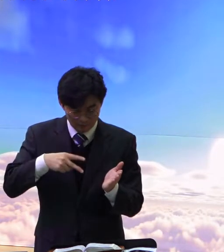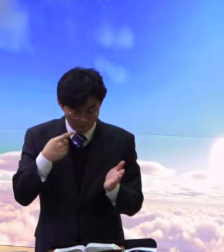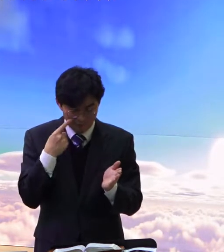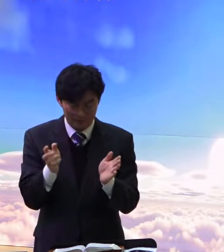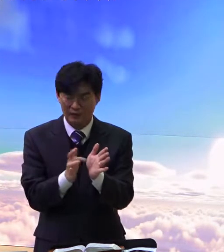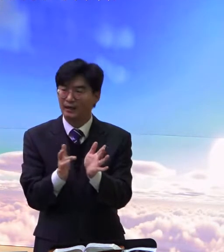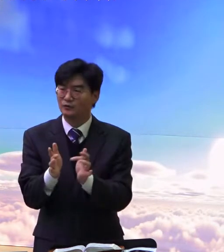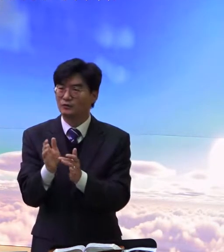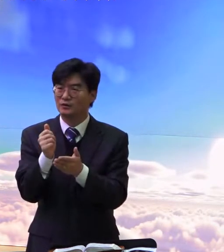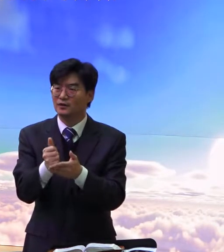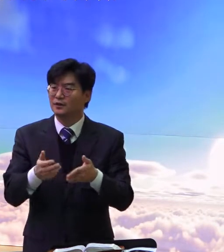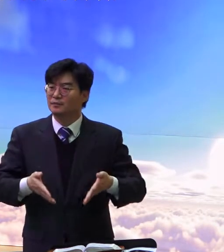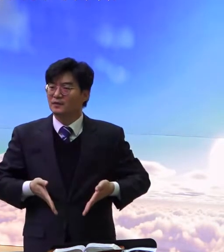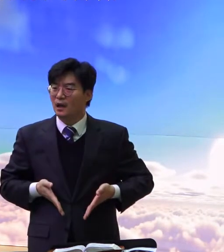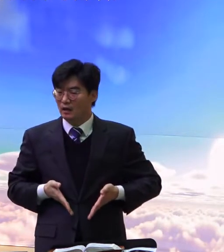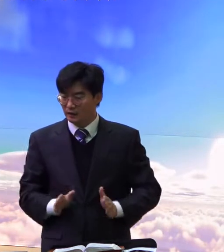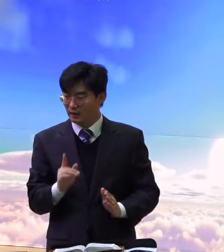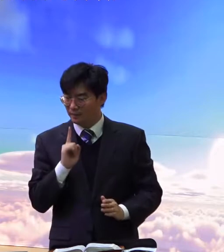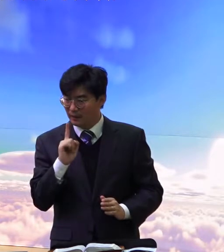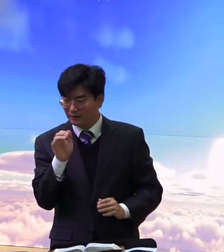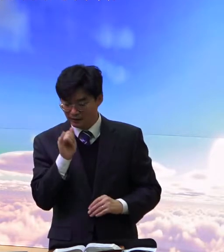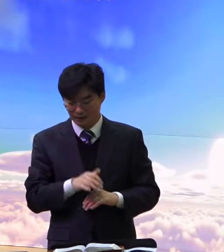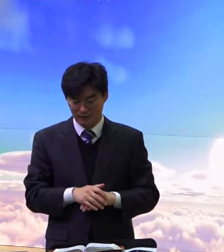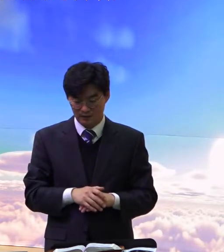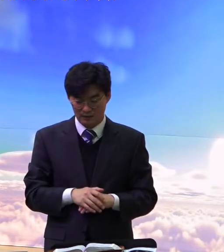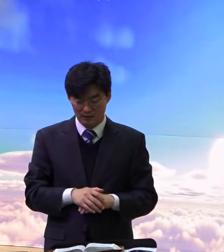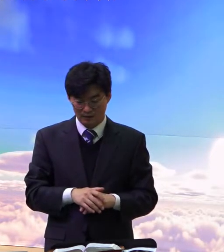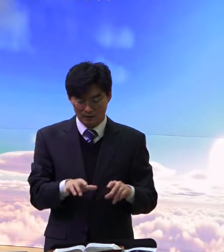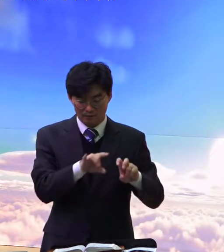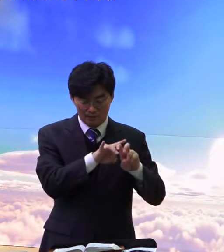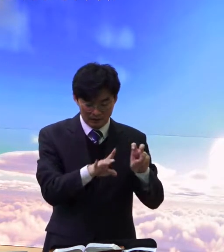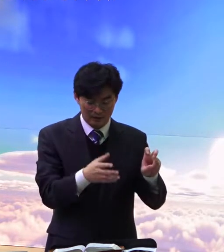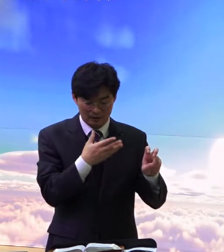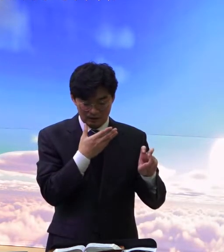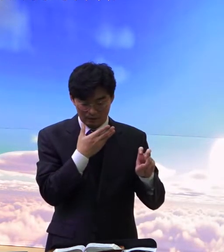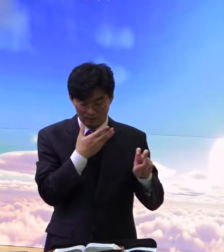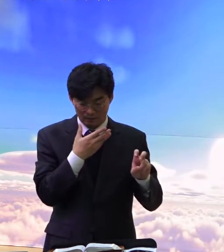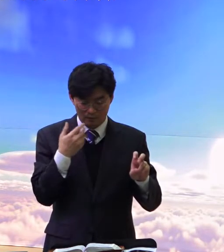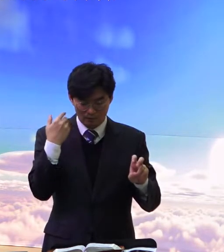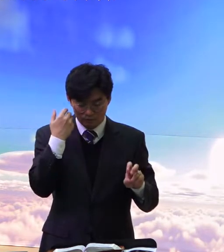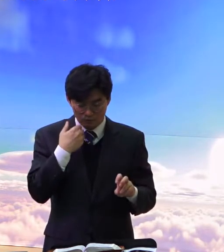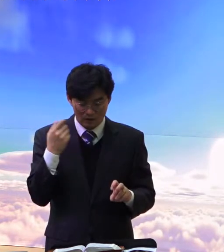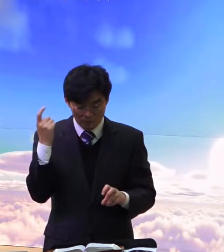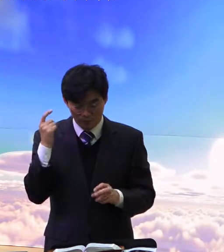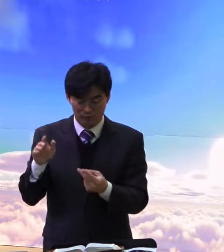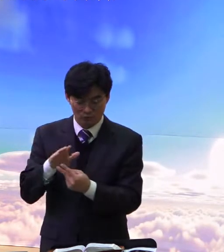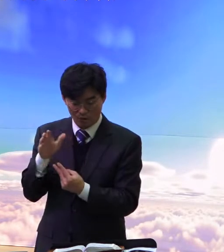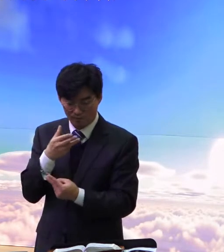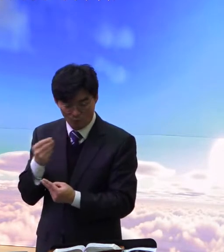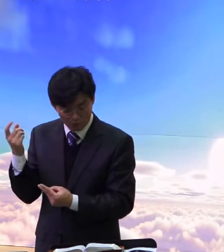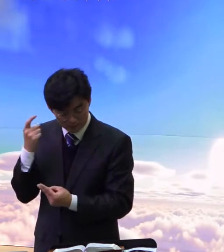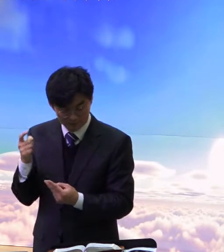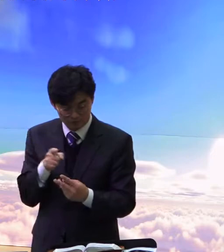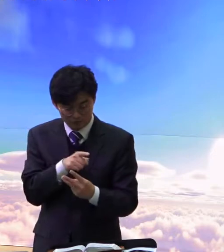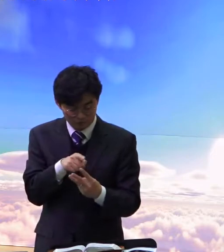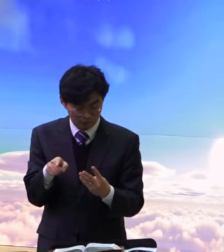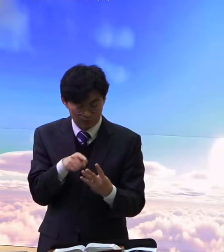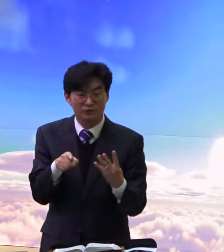그 중에서 공관복음서인 마태, 마가, 누가복음 말고 요한복음은 좀 다른 각도로 기록했는데,